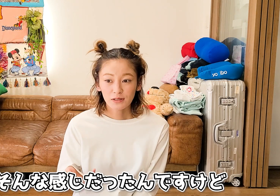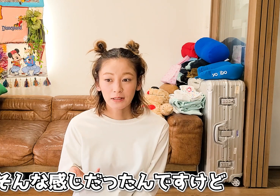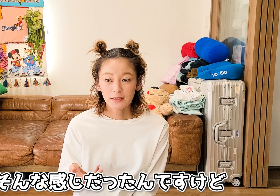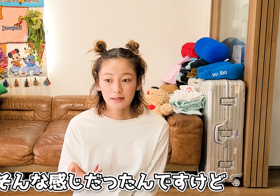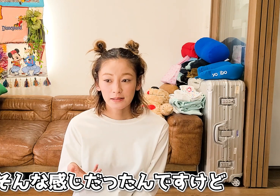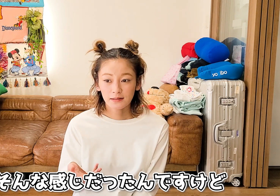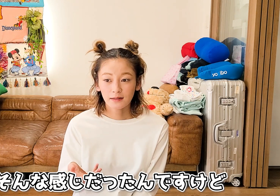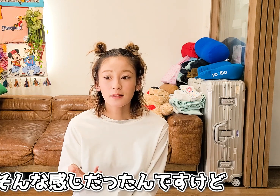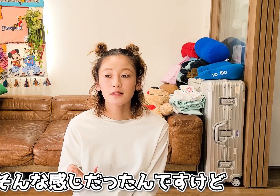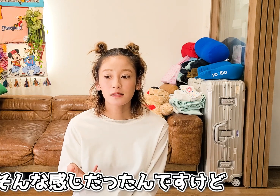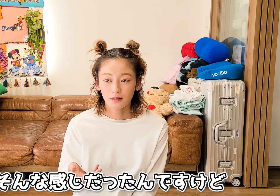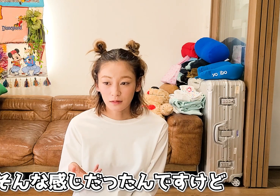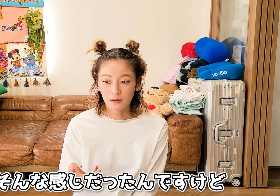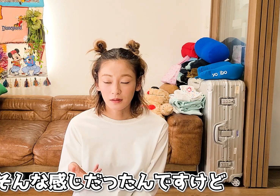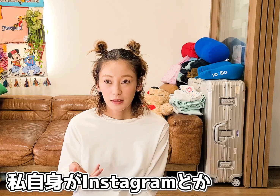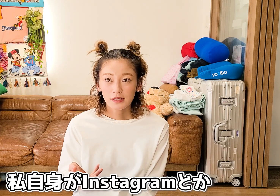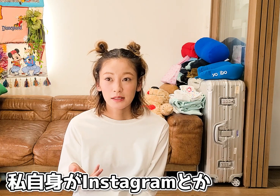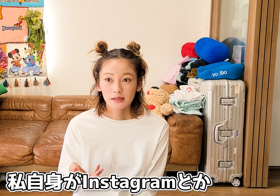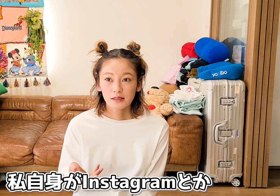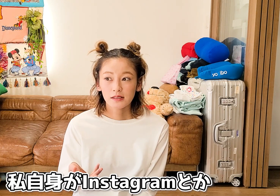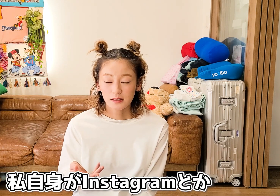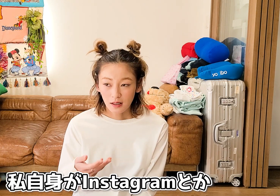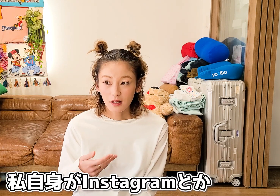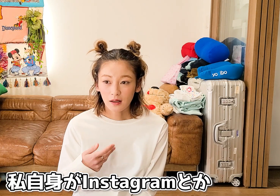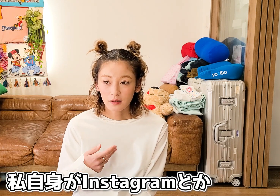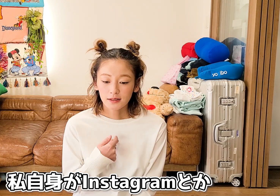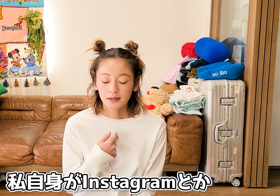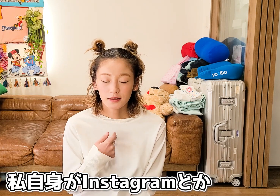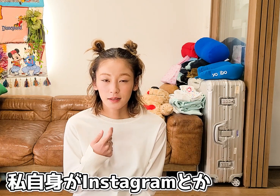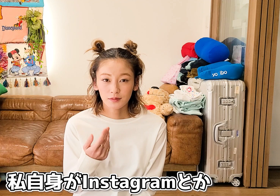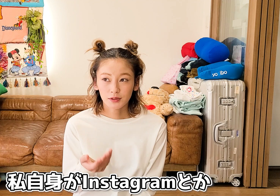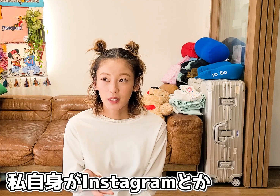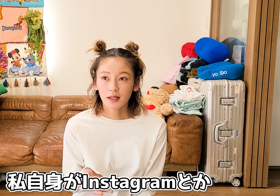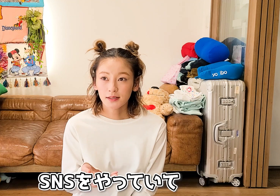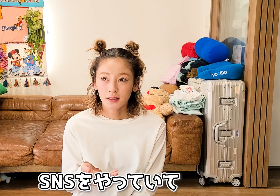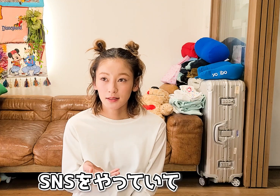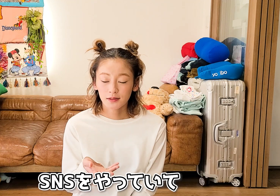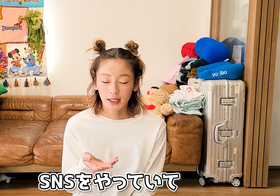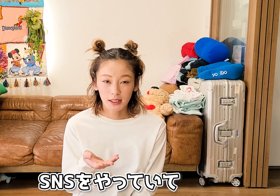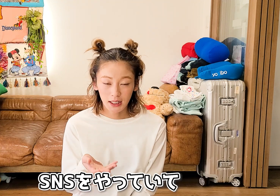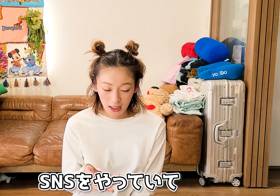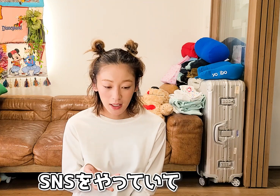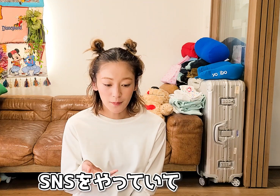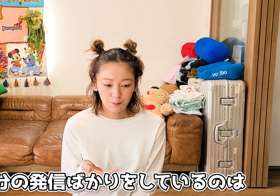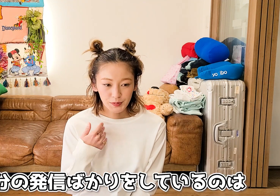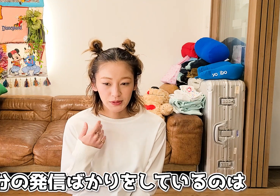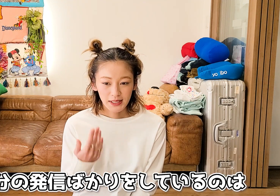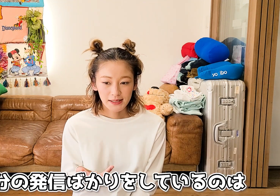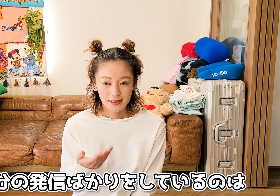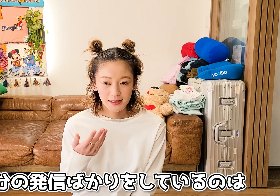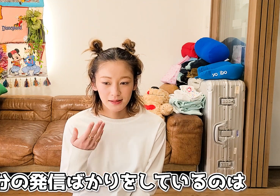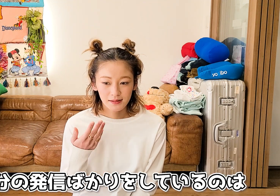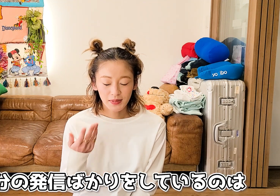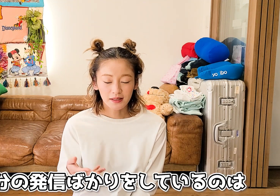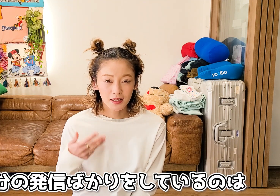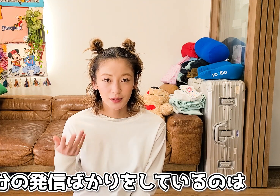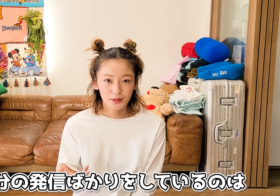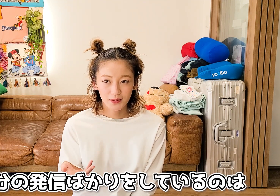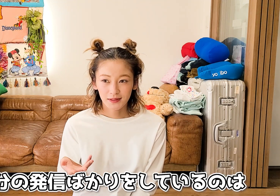な感じだったんですけど、私自身がインスタグラムとか SNS をやってて、自分の発信ばっかりをし